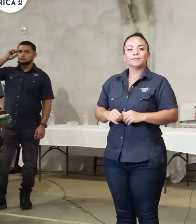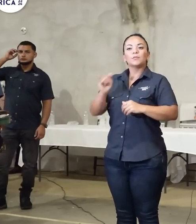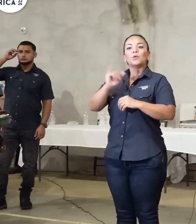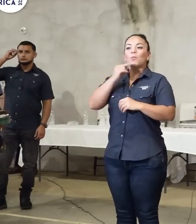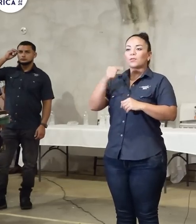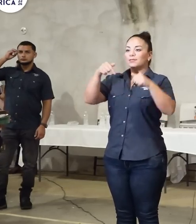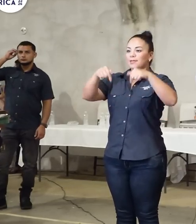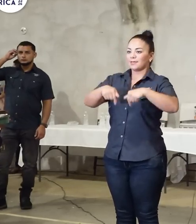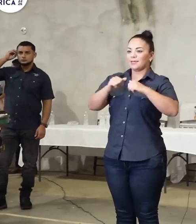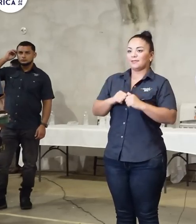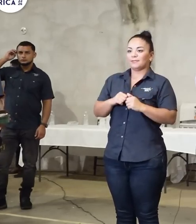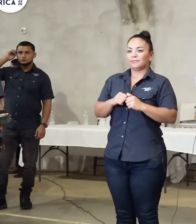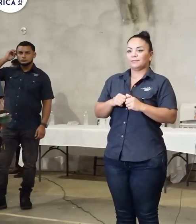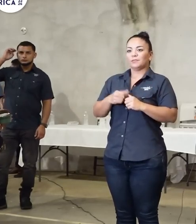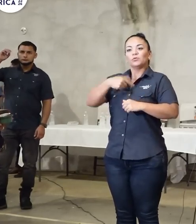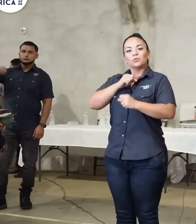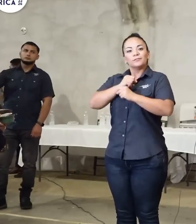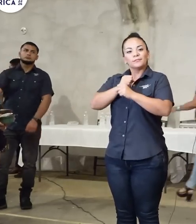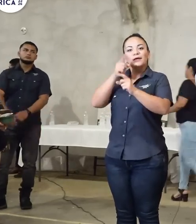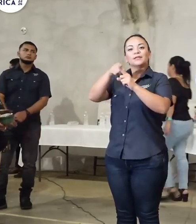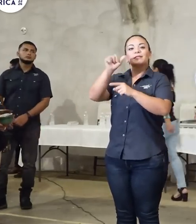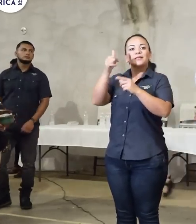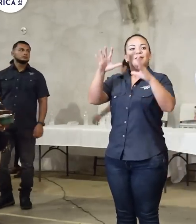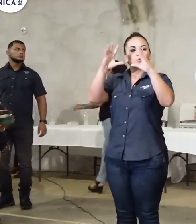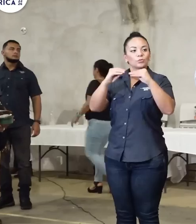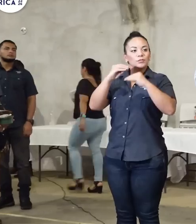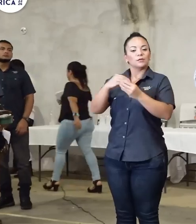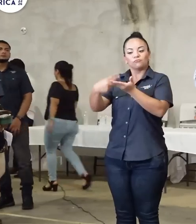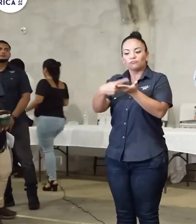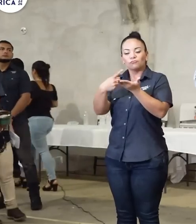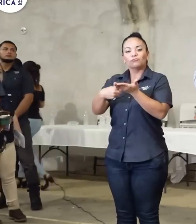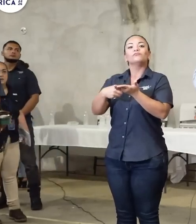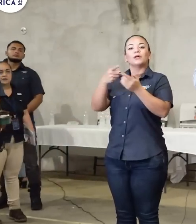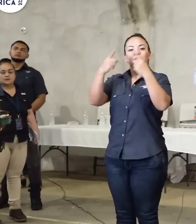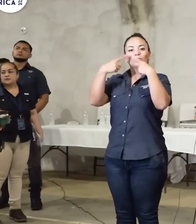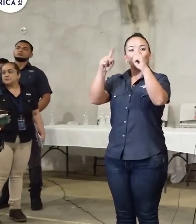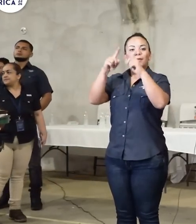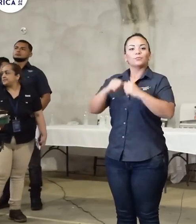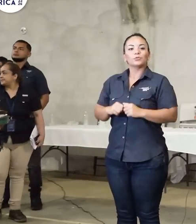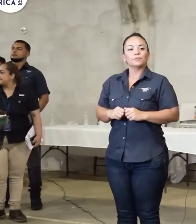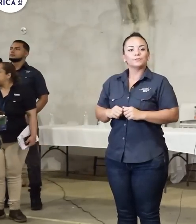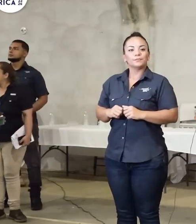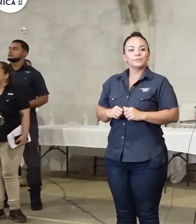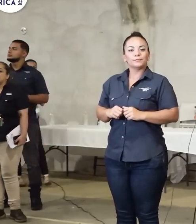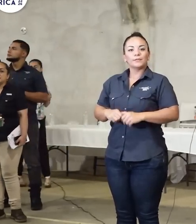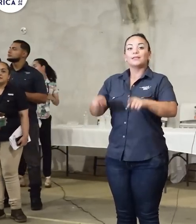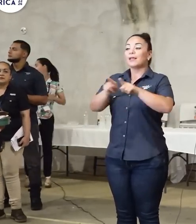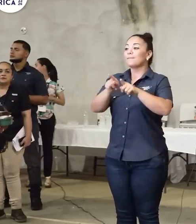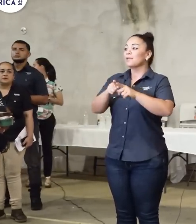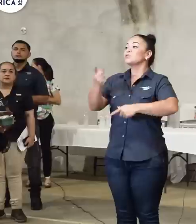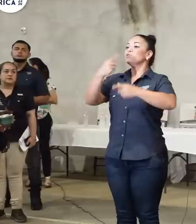aquí, fajineando hasta las 10 de la noche, sacamos la tarea. También vine a